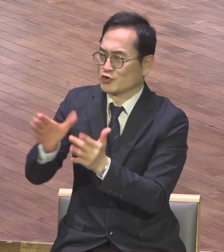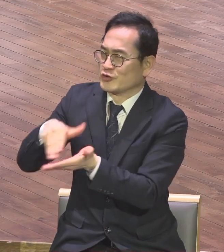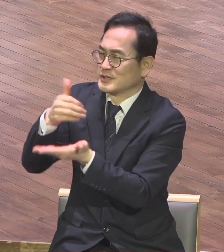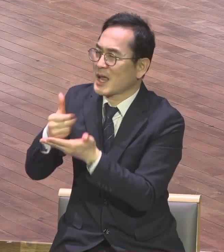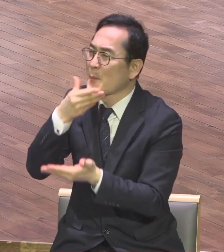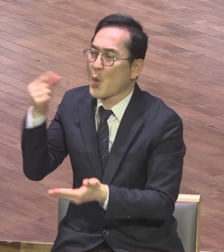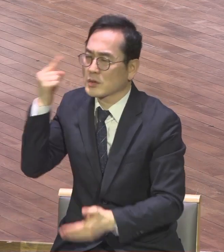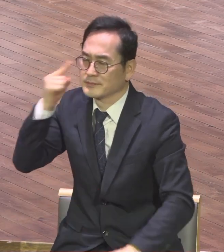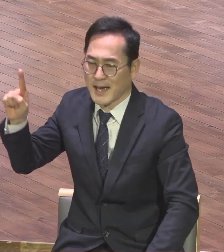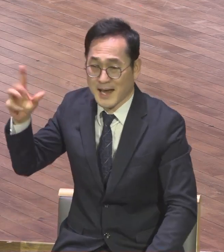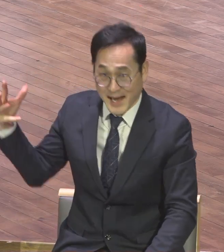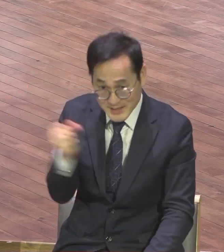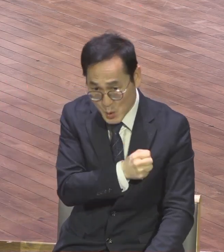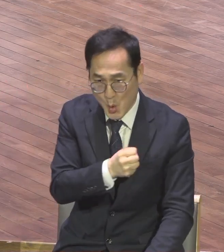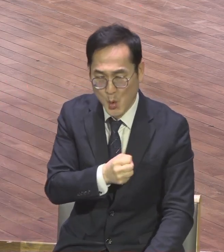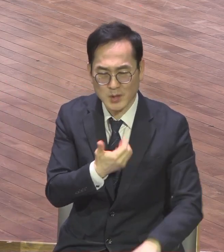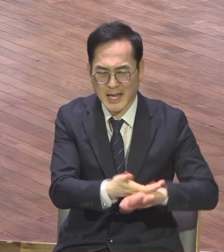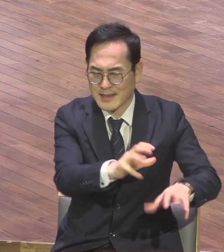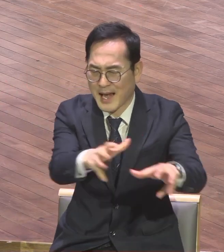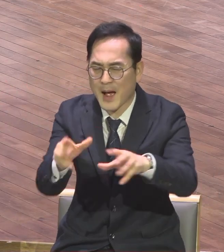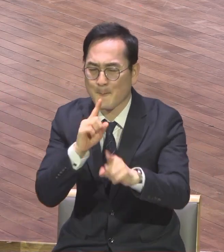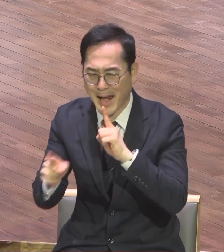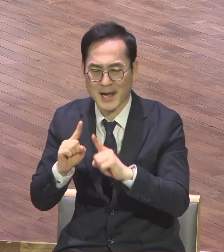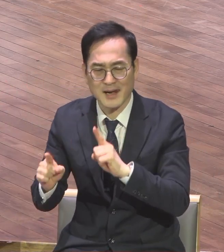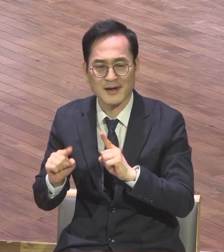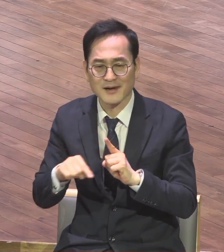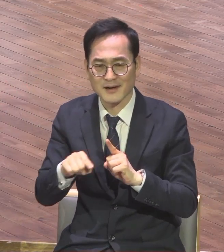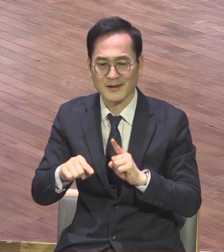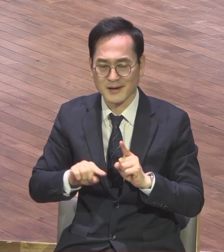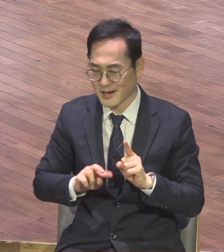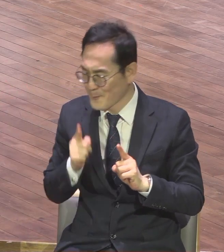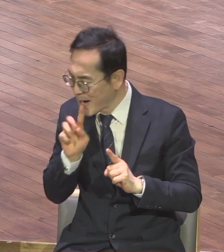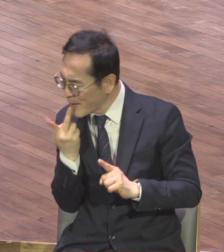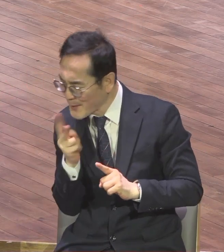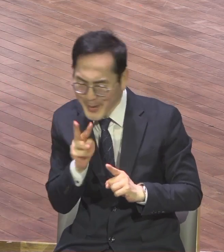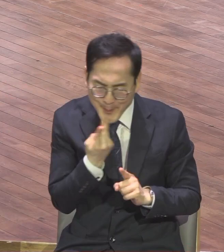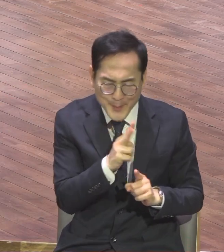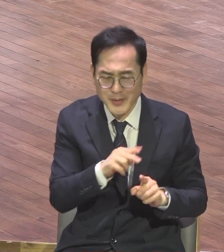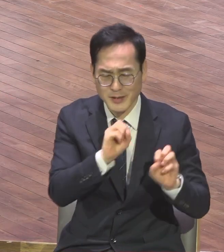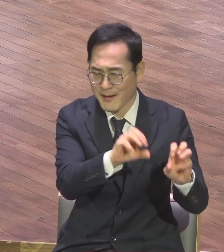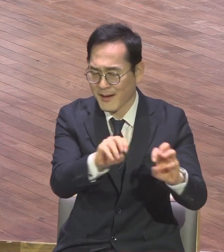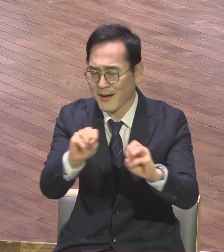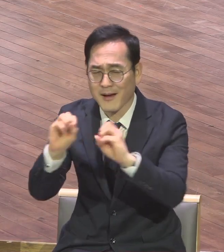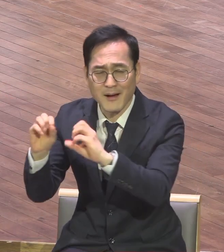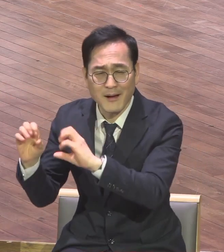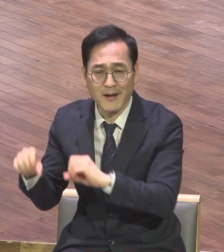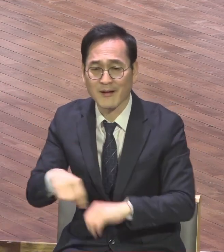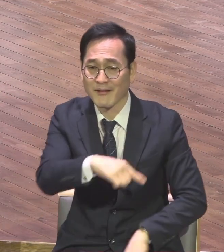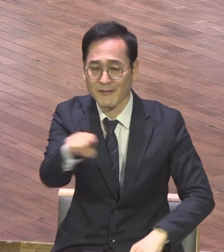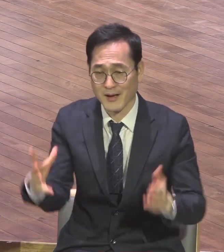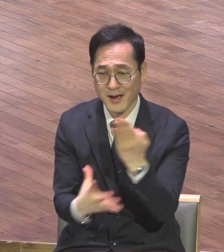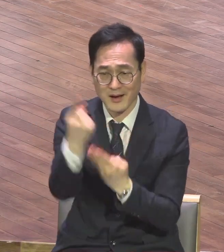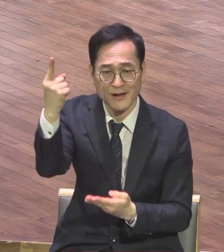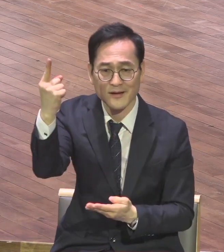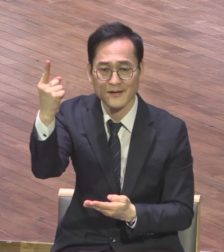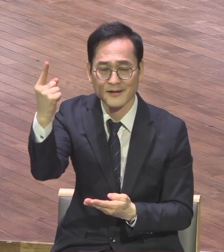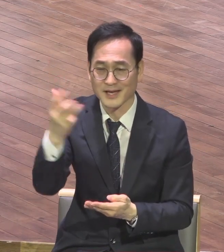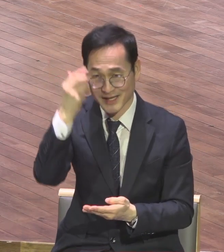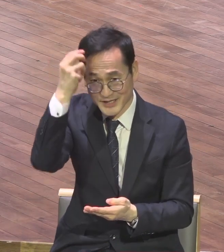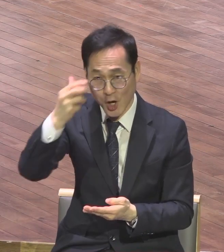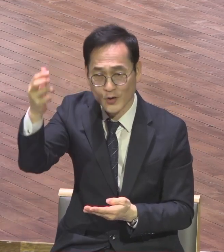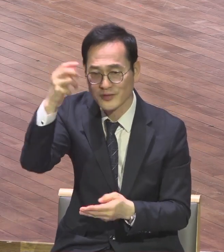복음을 듣게 되면은 어떻게 돼요? 누구나 다 하나님의 자녀가 될 수 있다는 영적